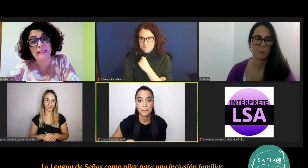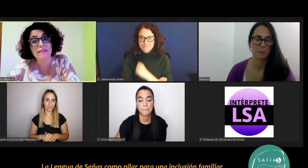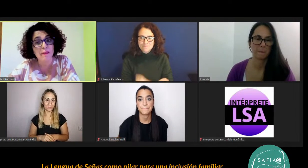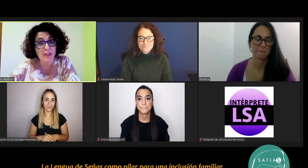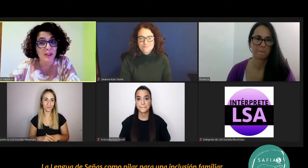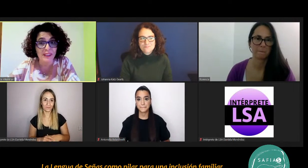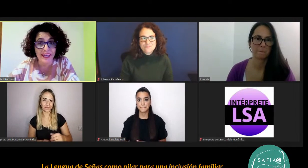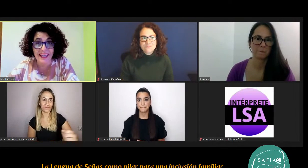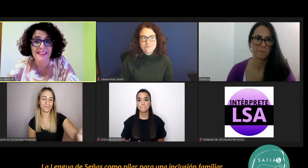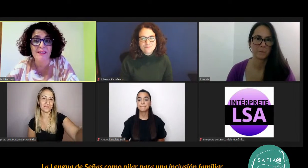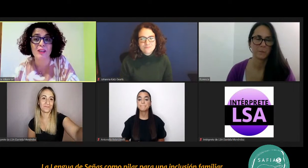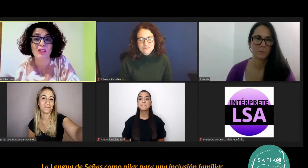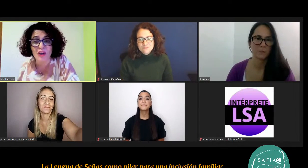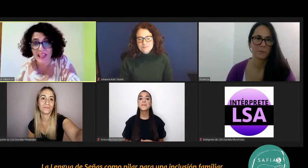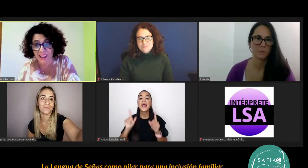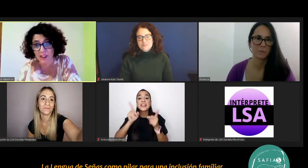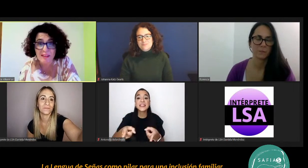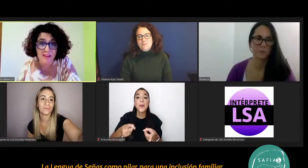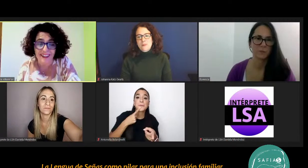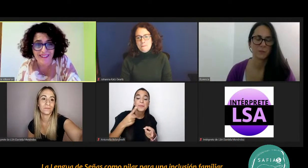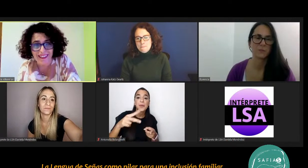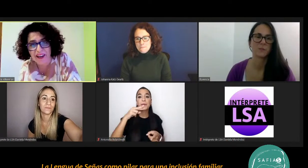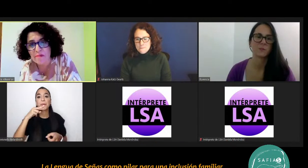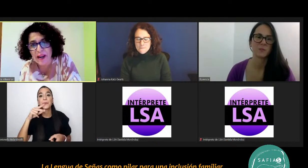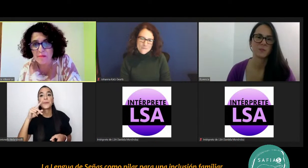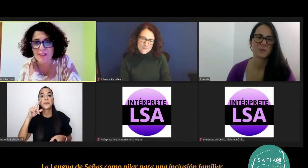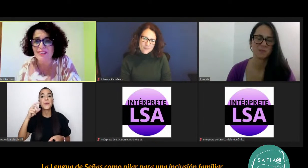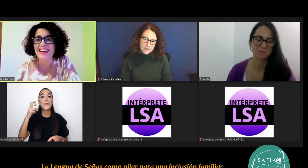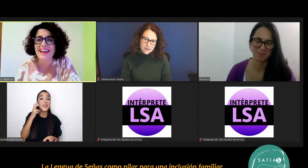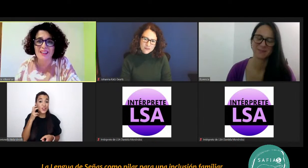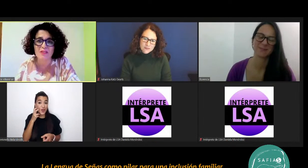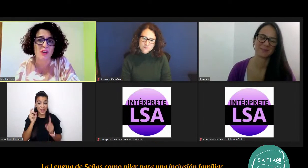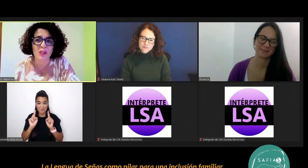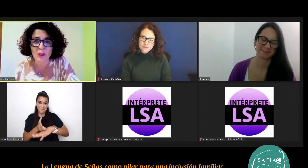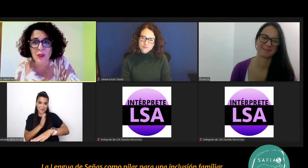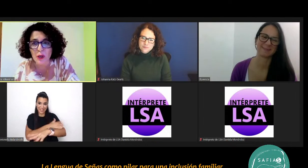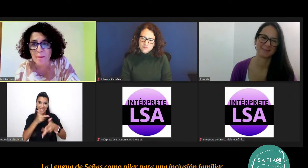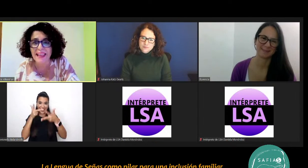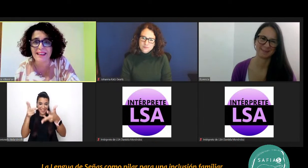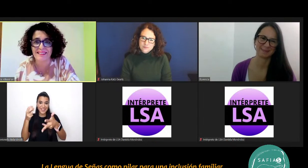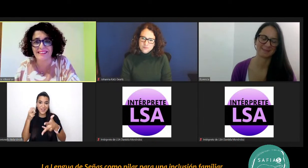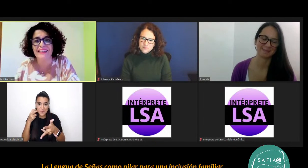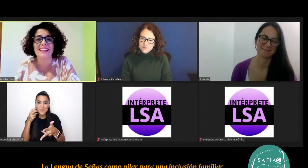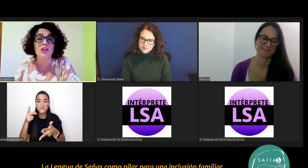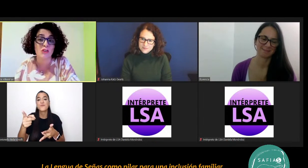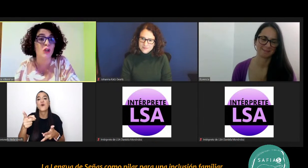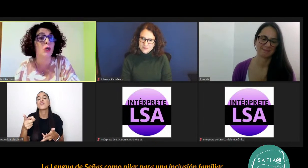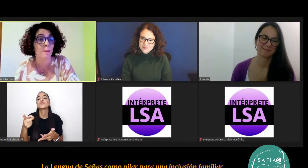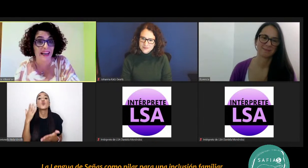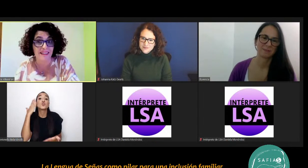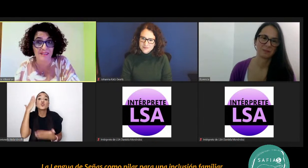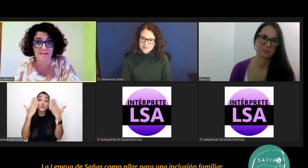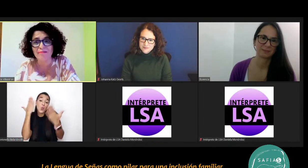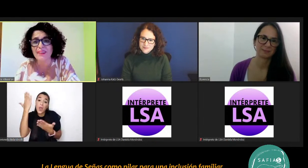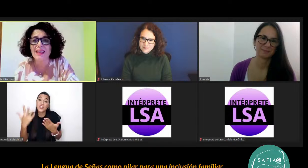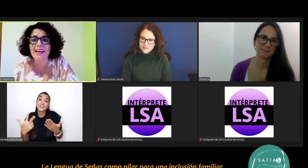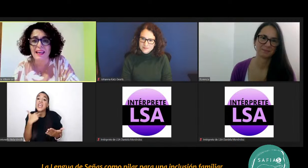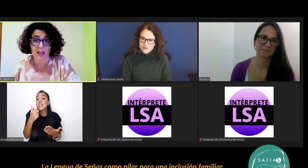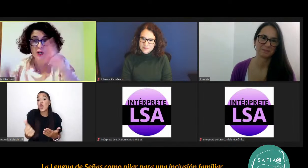Una participación de Victoria Di Tomaso, que recién la nombramos. El sueño de todos los padres es tener hijos